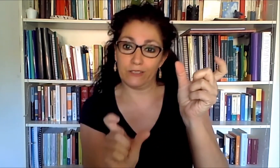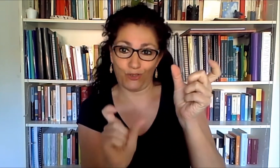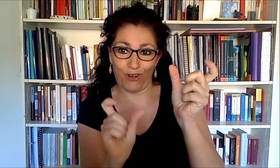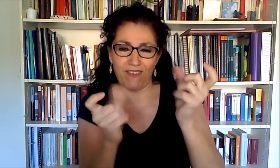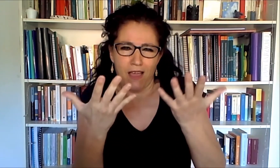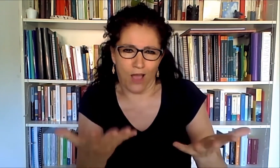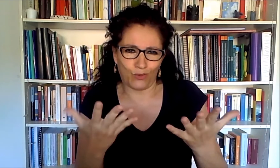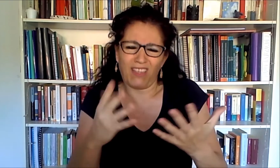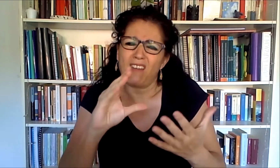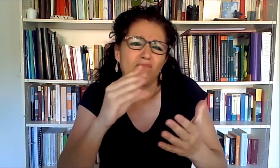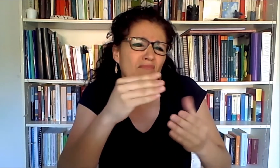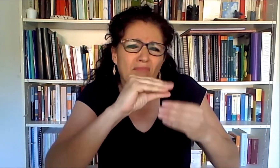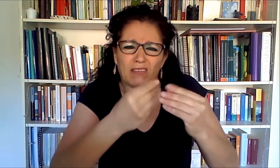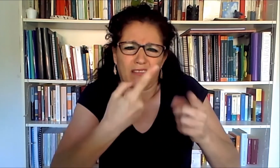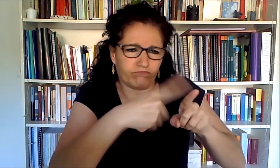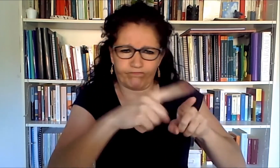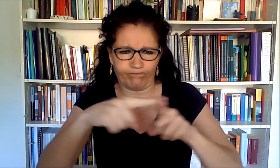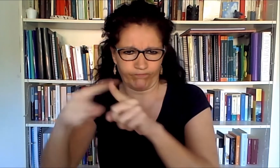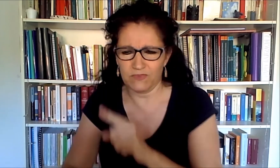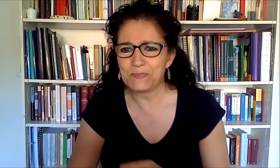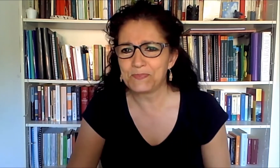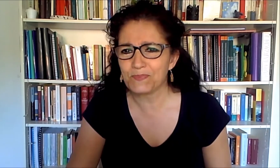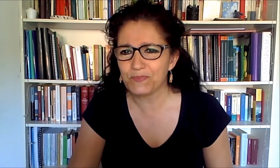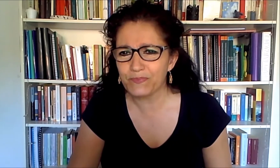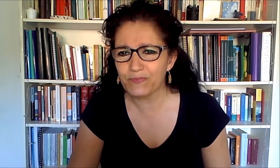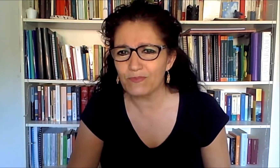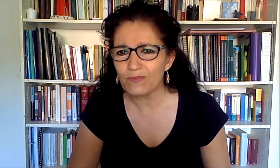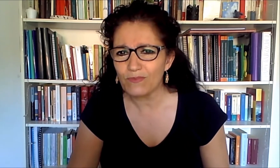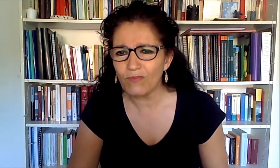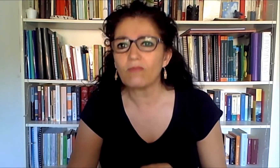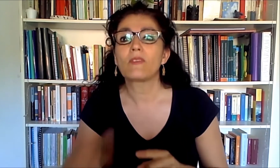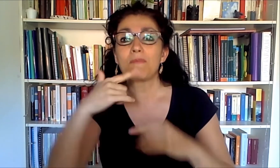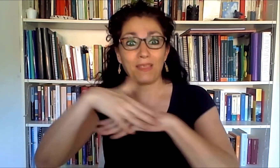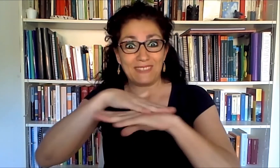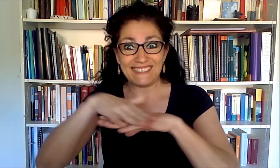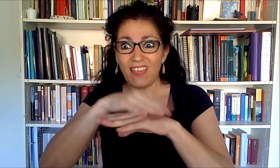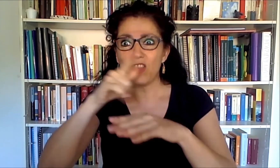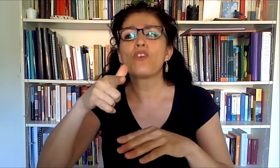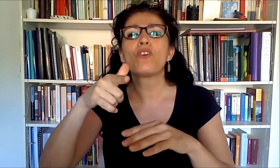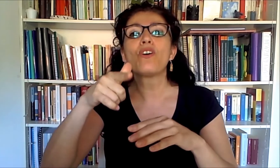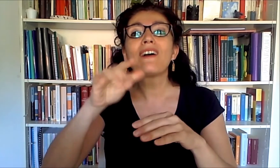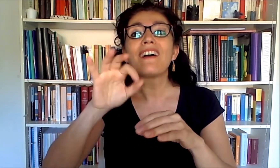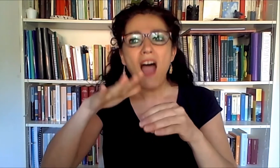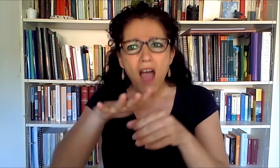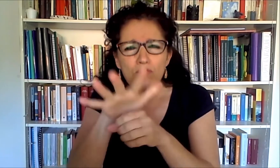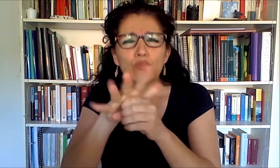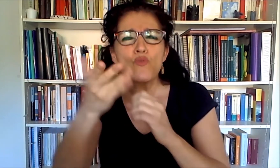otros materiales de la lengua. La Administración constituye el ámbito donde en ciertas situaciones